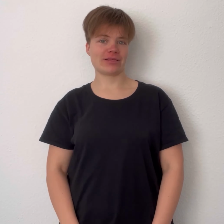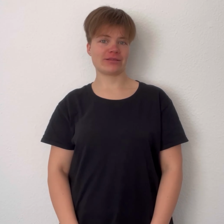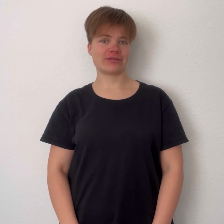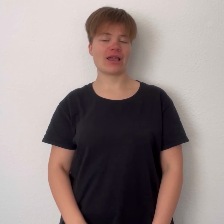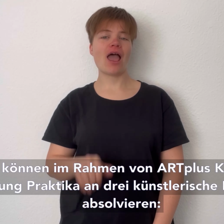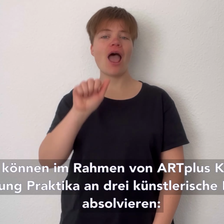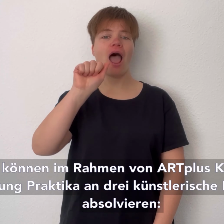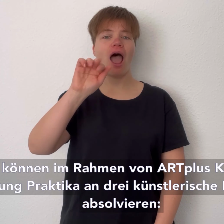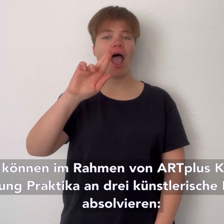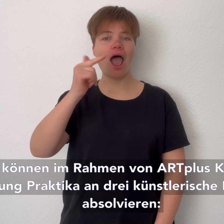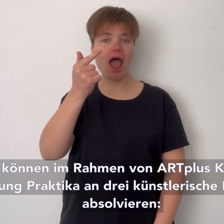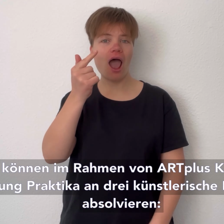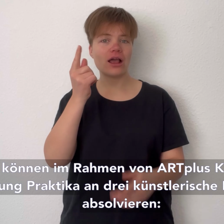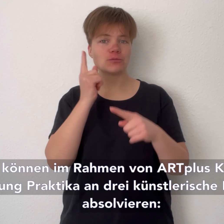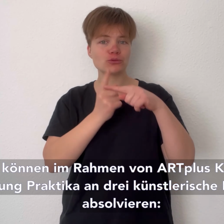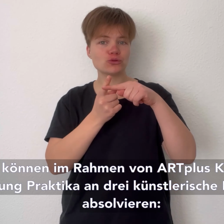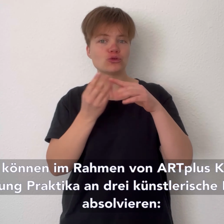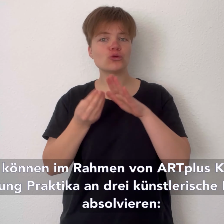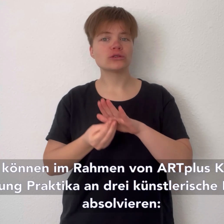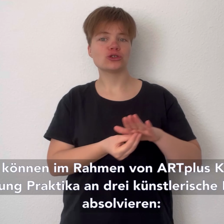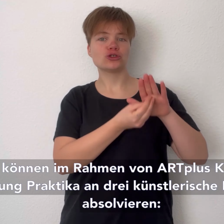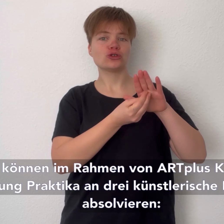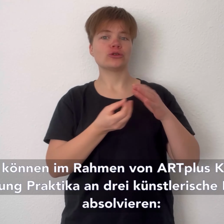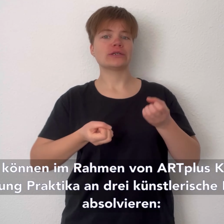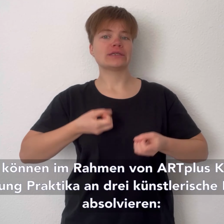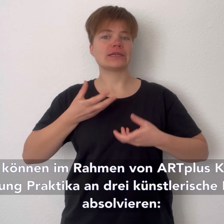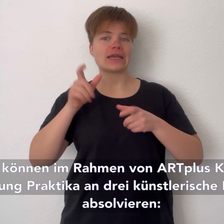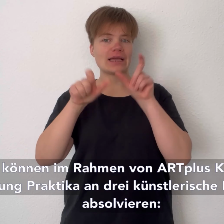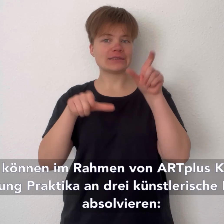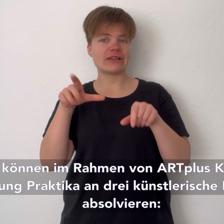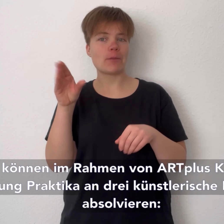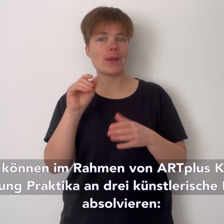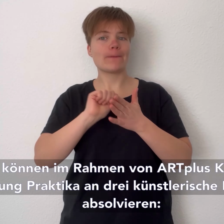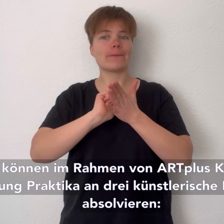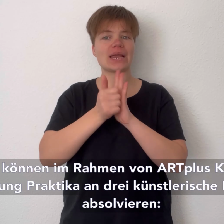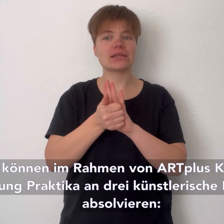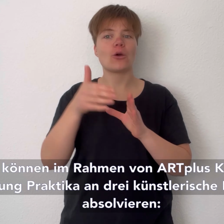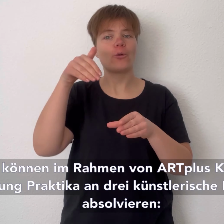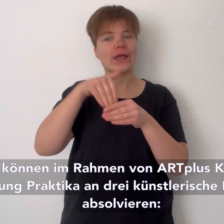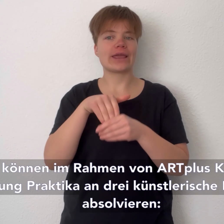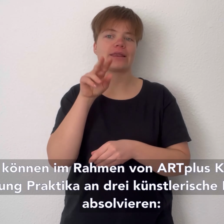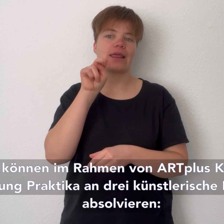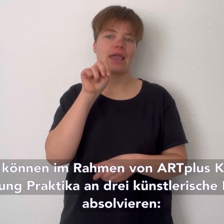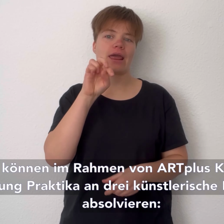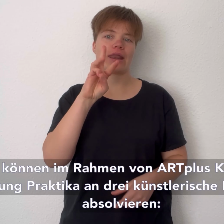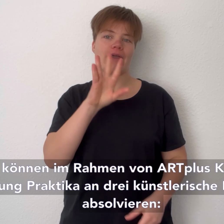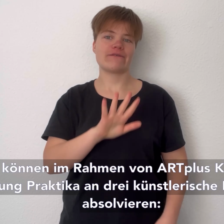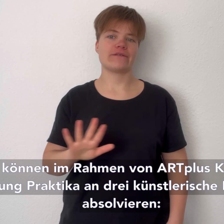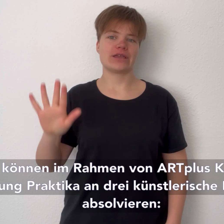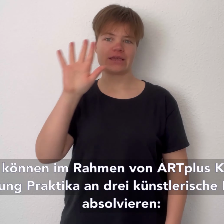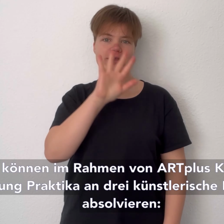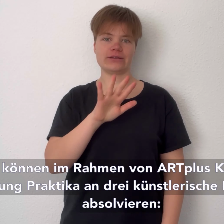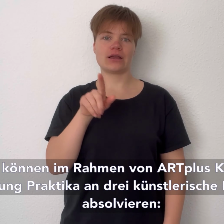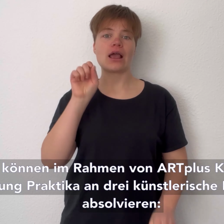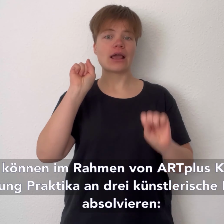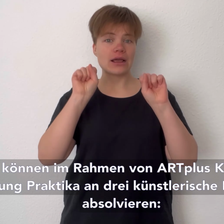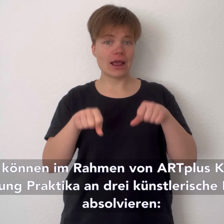In NRW können im Rahmen von ArtPlus Kreative mit Behinderung Praktika an drei künstlerischen